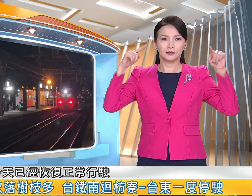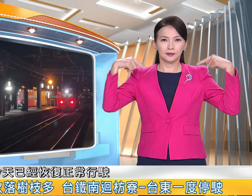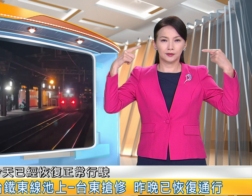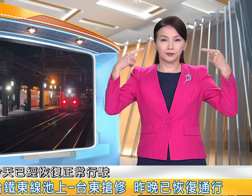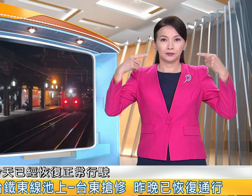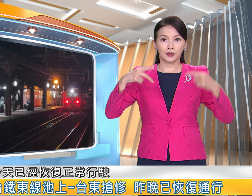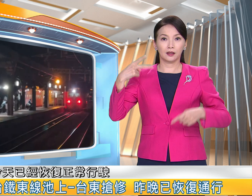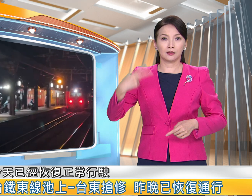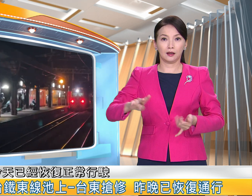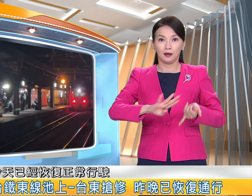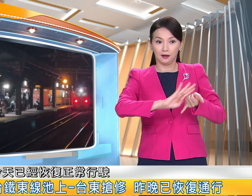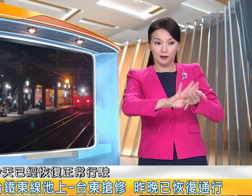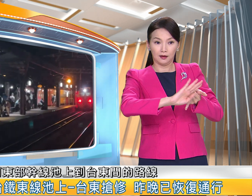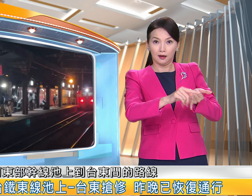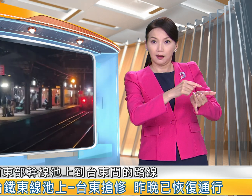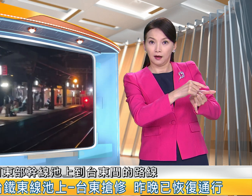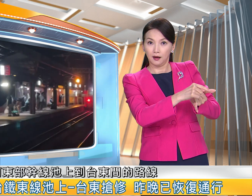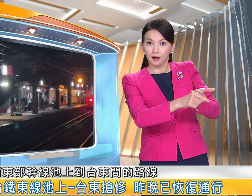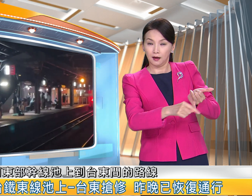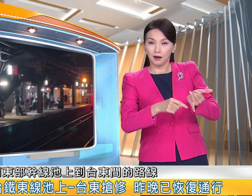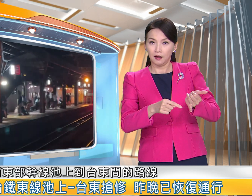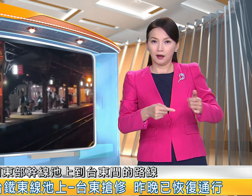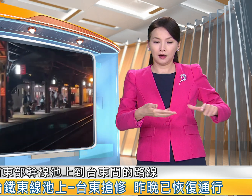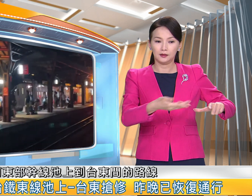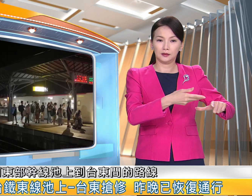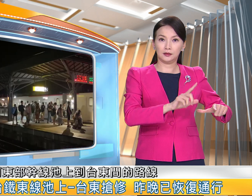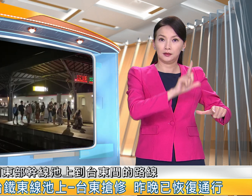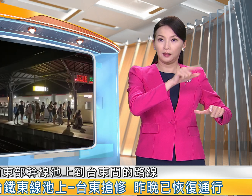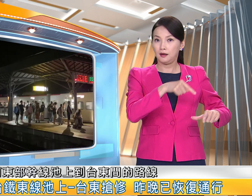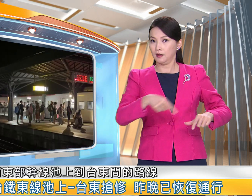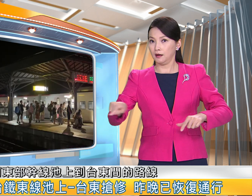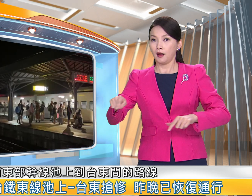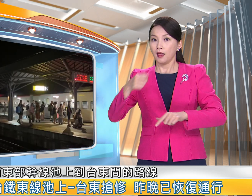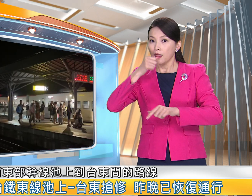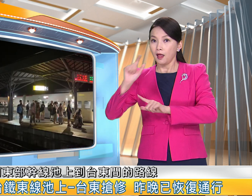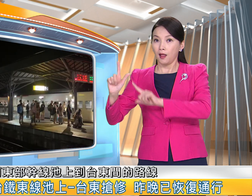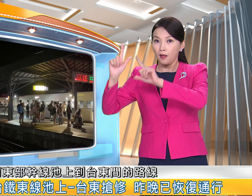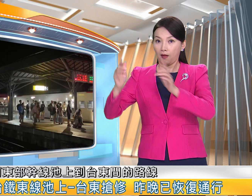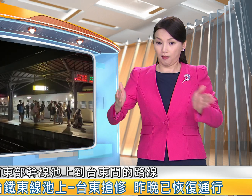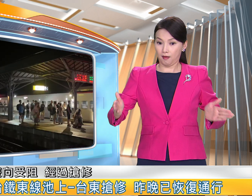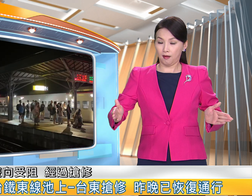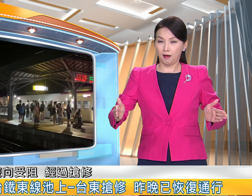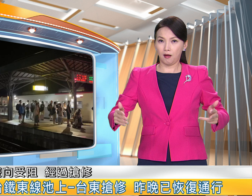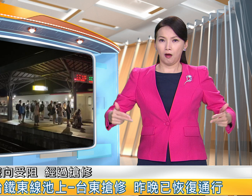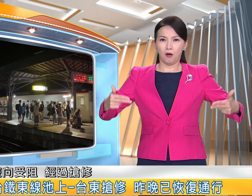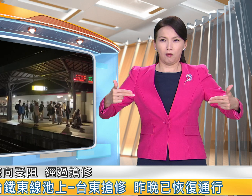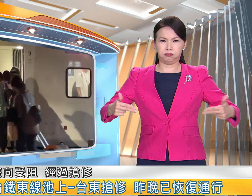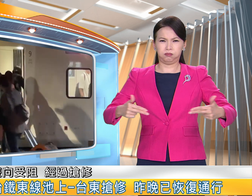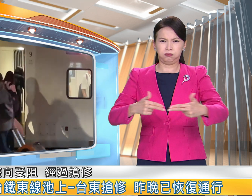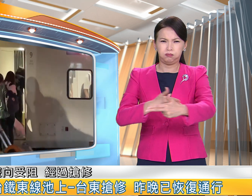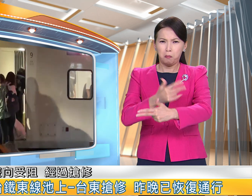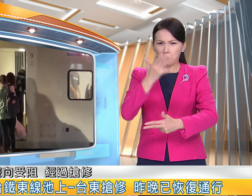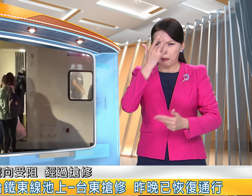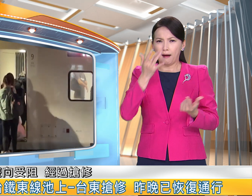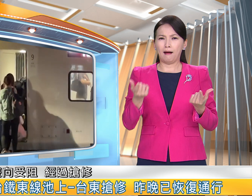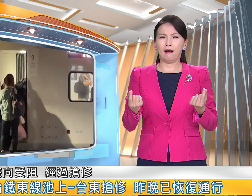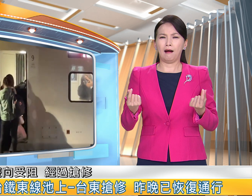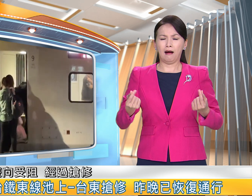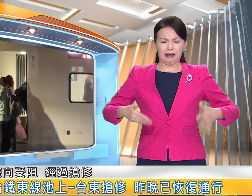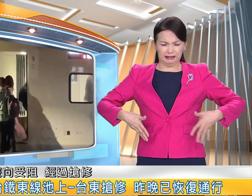线池上到台东间的路线则是双向受阻。经过抢修，也